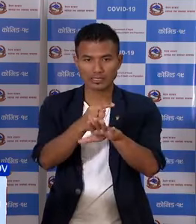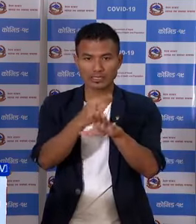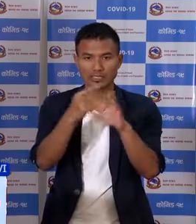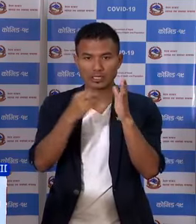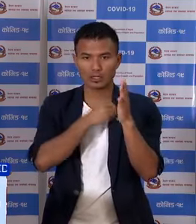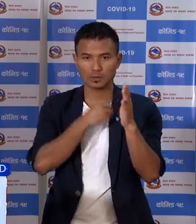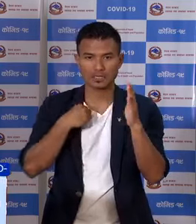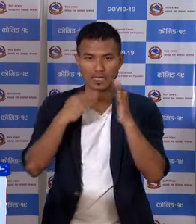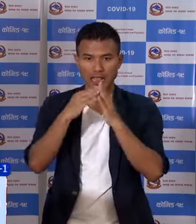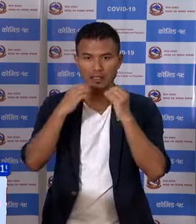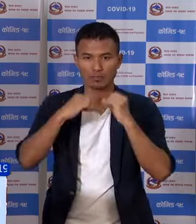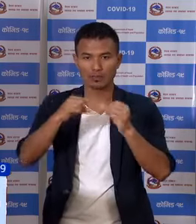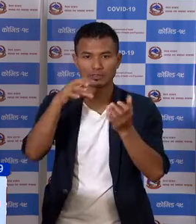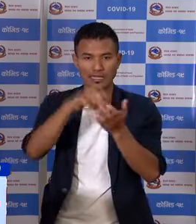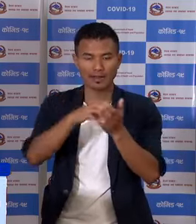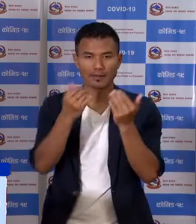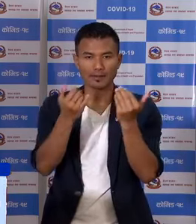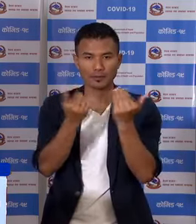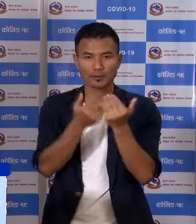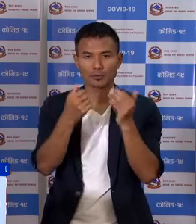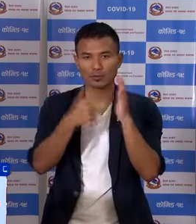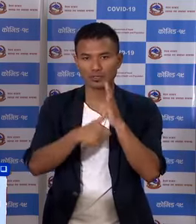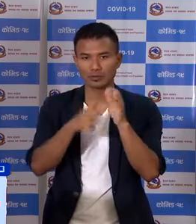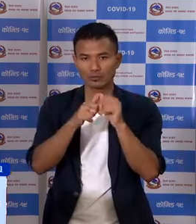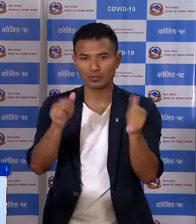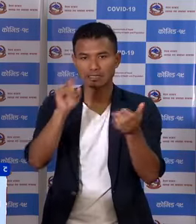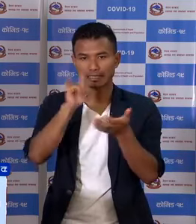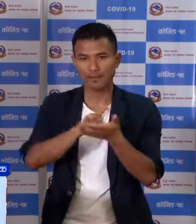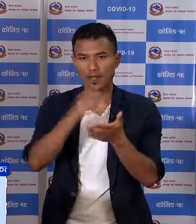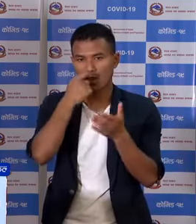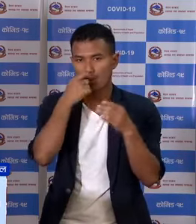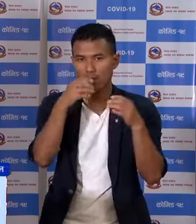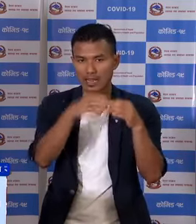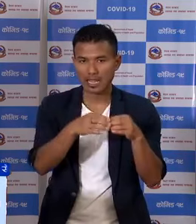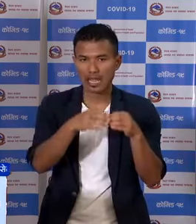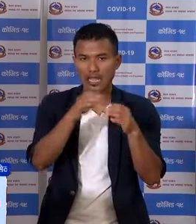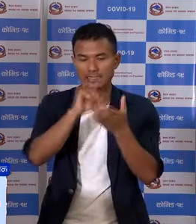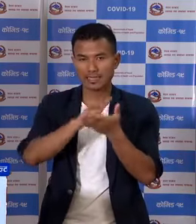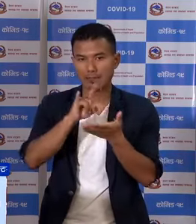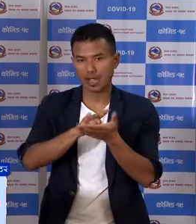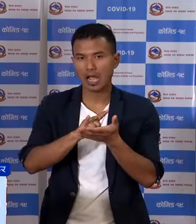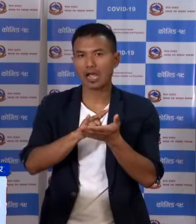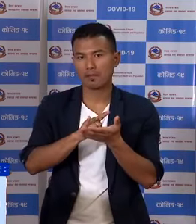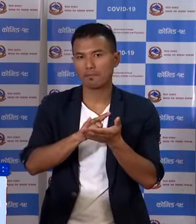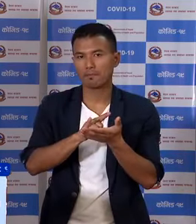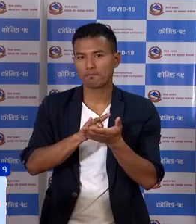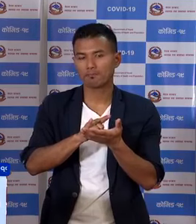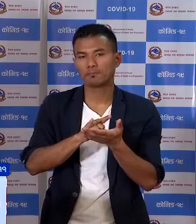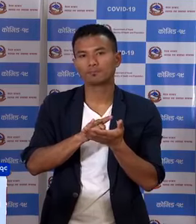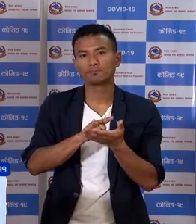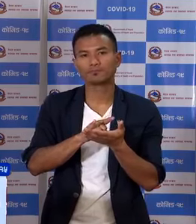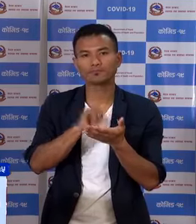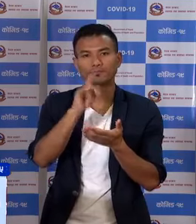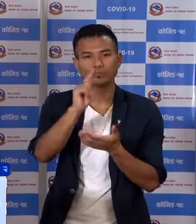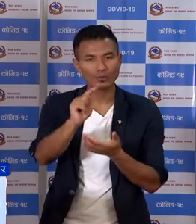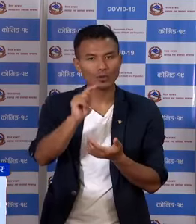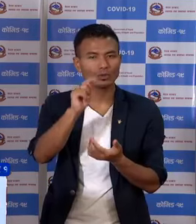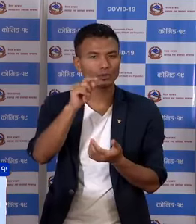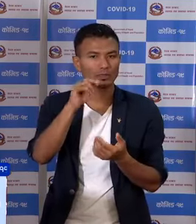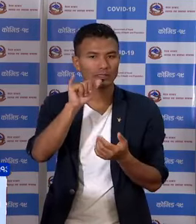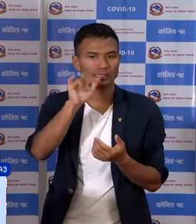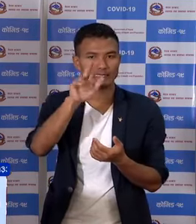परिक्षेन मा जापा गाउपाली का जापा का